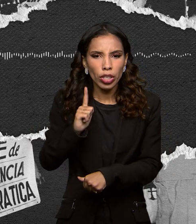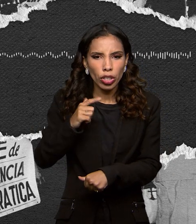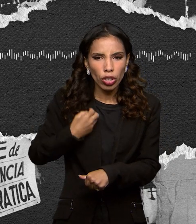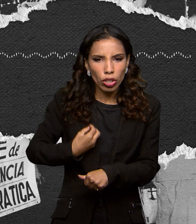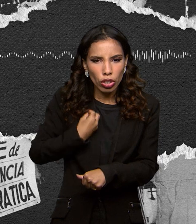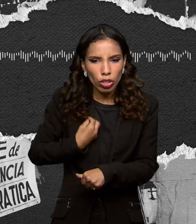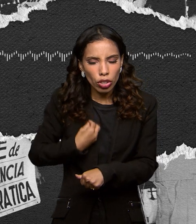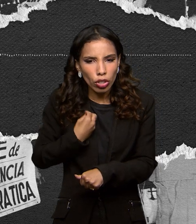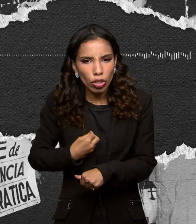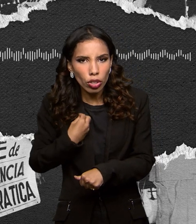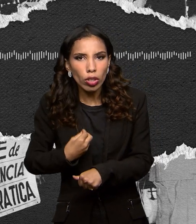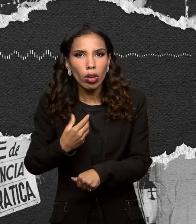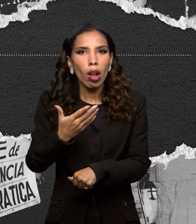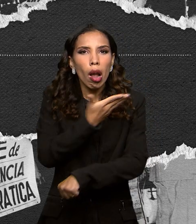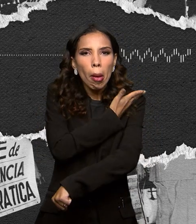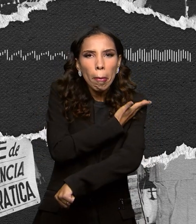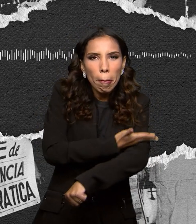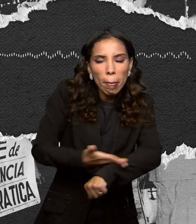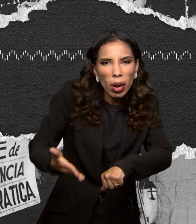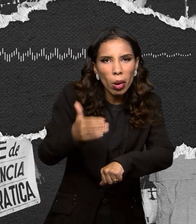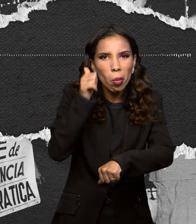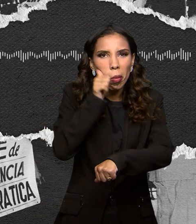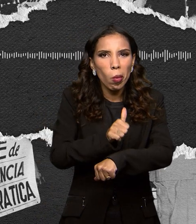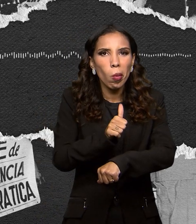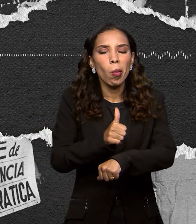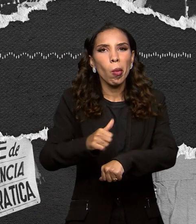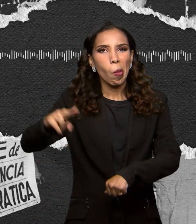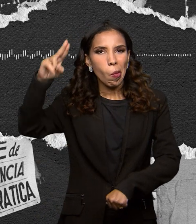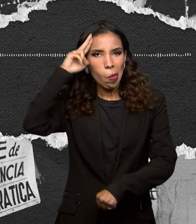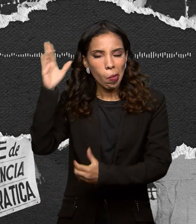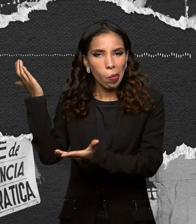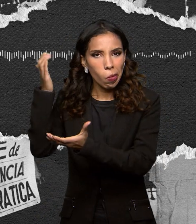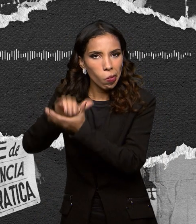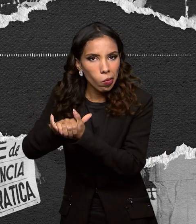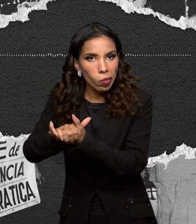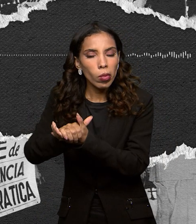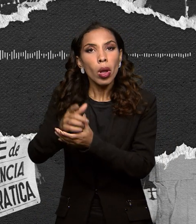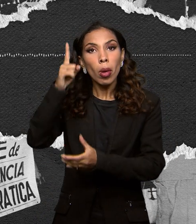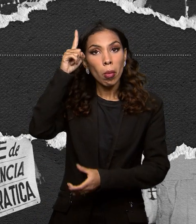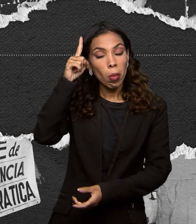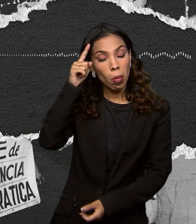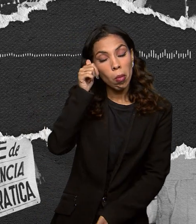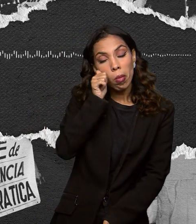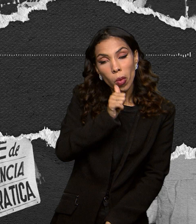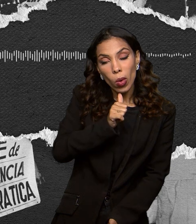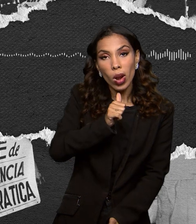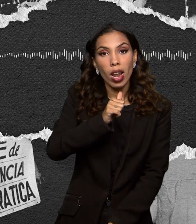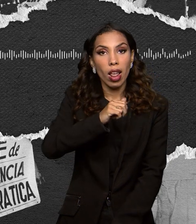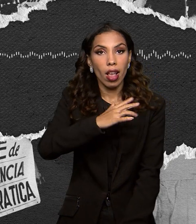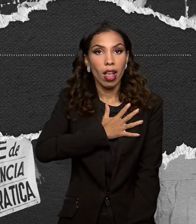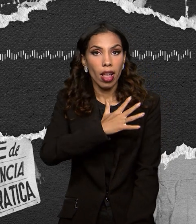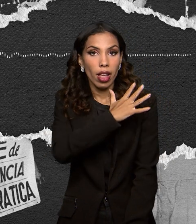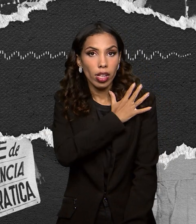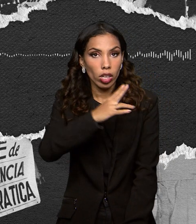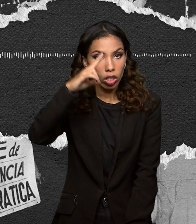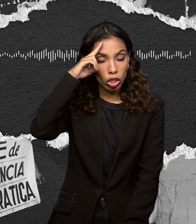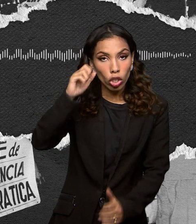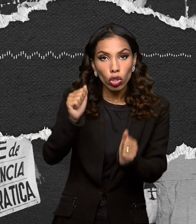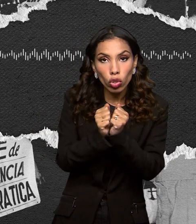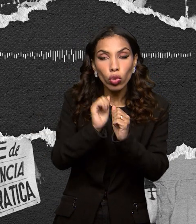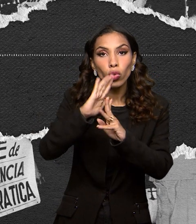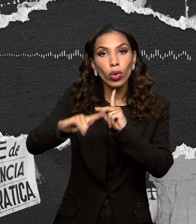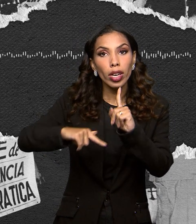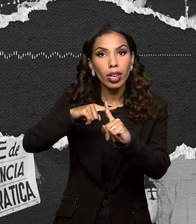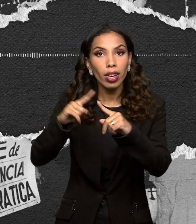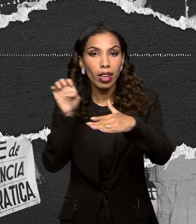classe média branca, mulheres de militar, são mulheres de generais que vão junto com a igreja e com os